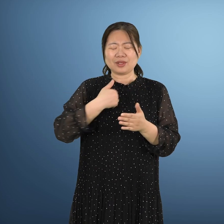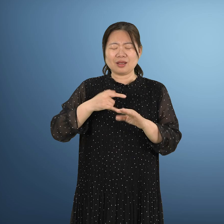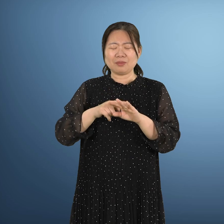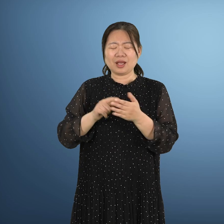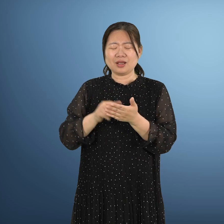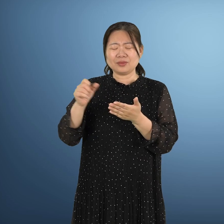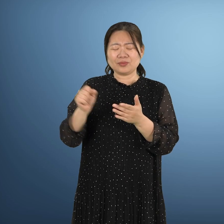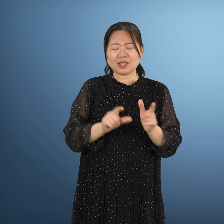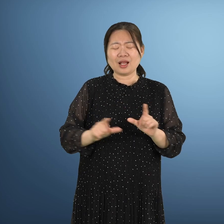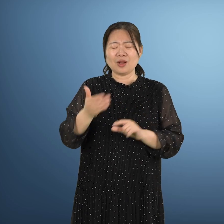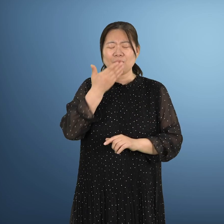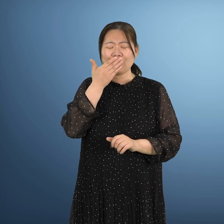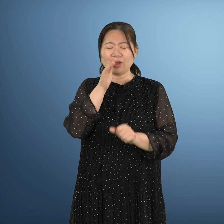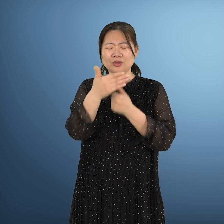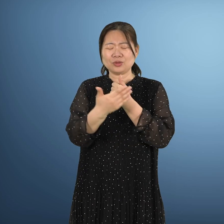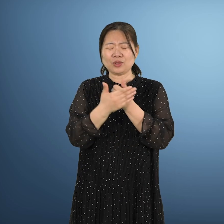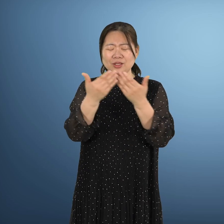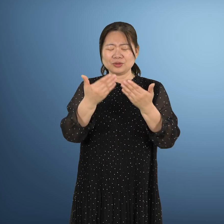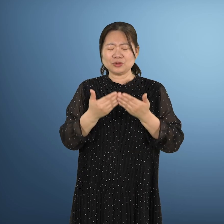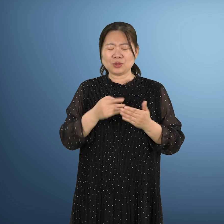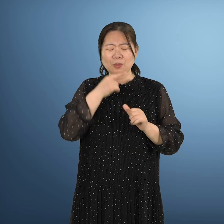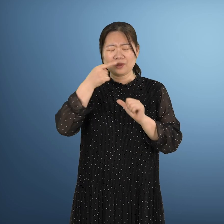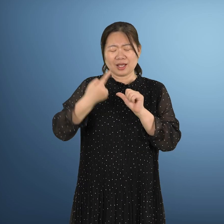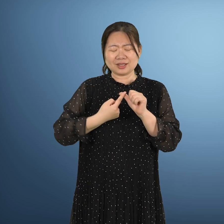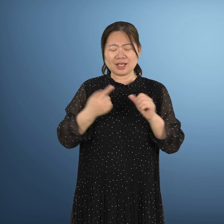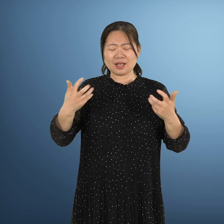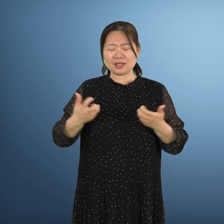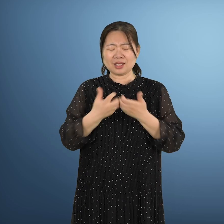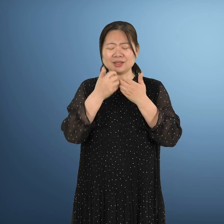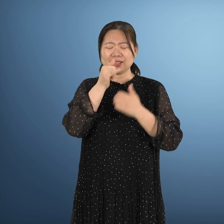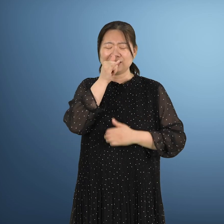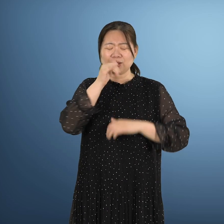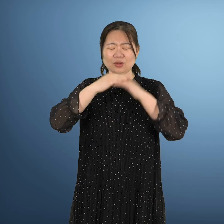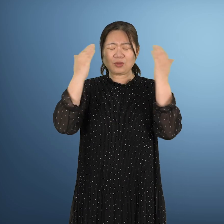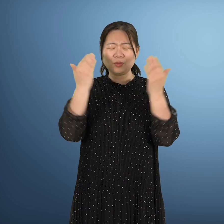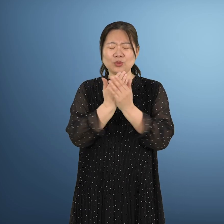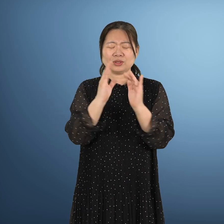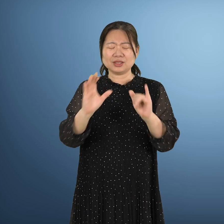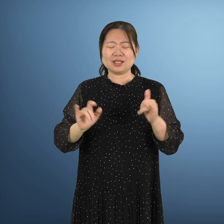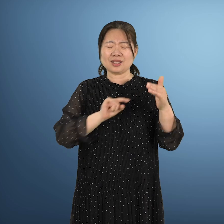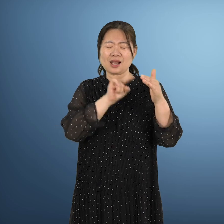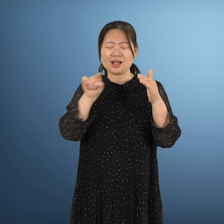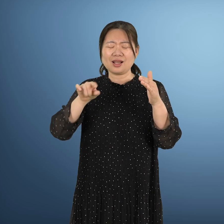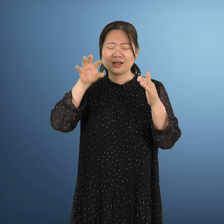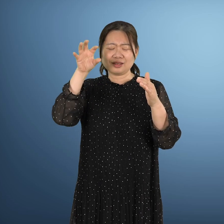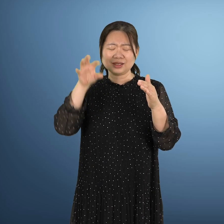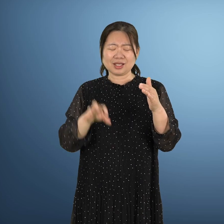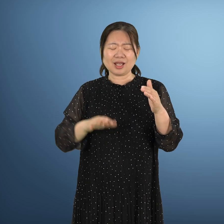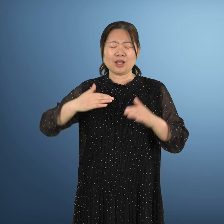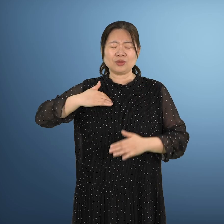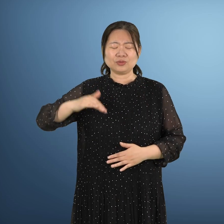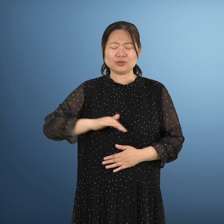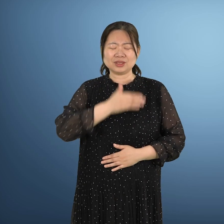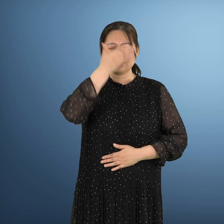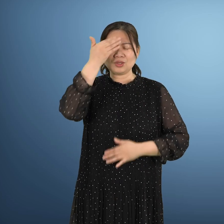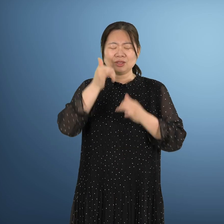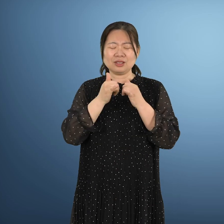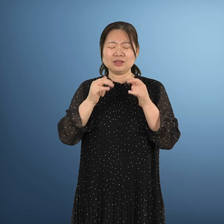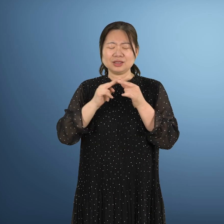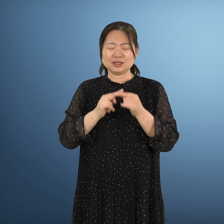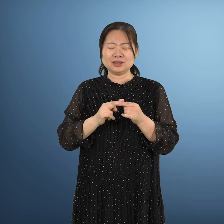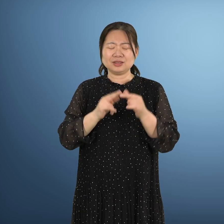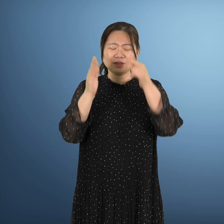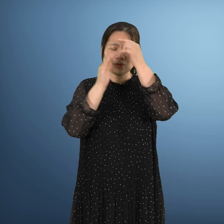도와주시고, 박해가 가득한 온 세상 속에 우리 청년들과